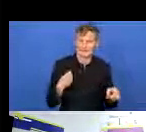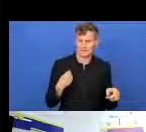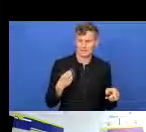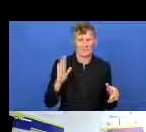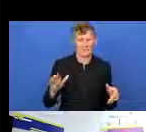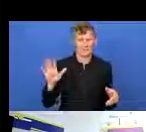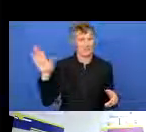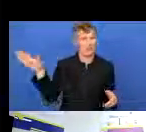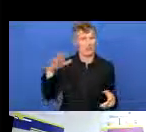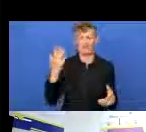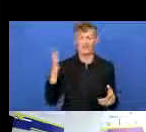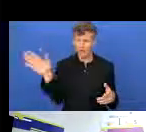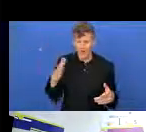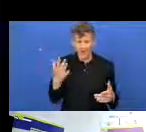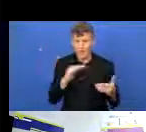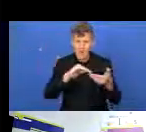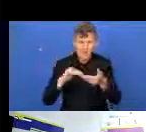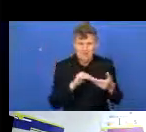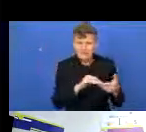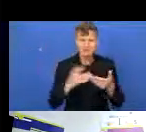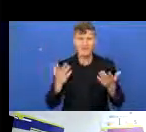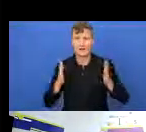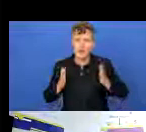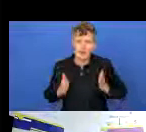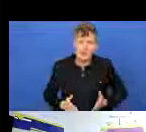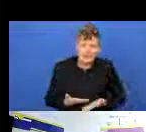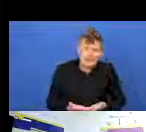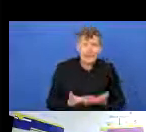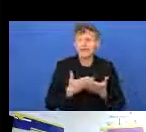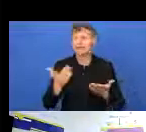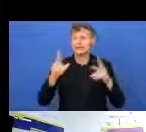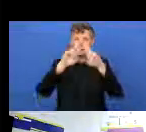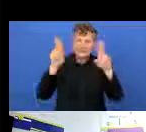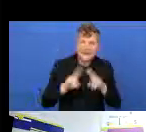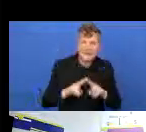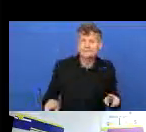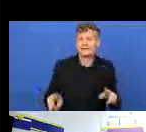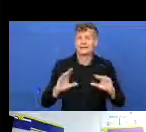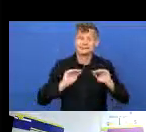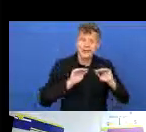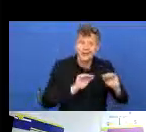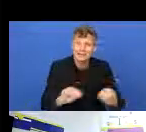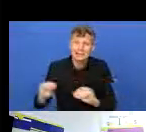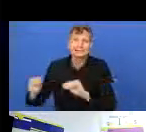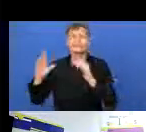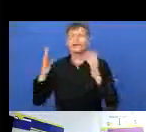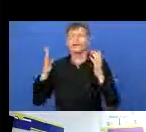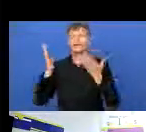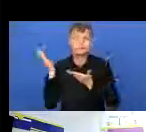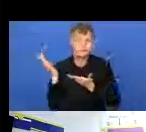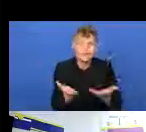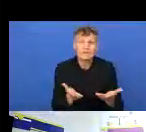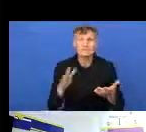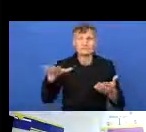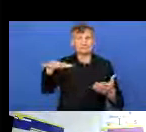services éducatifs et communautaires sont tous invités à concevoir et financer des politiques intersectorielles qui rendent ce soutien